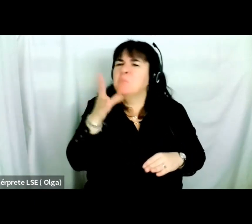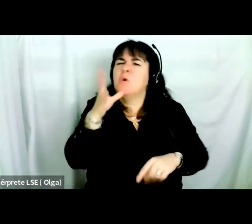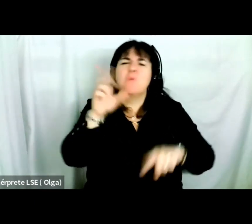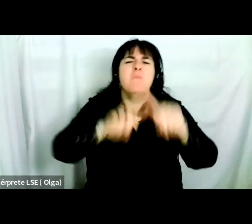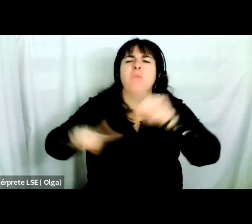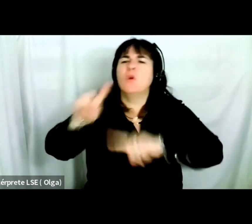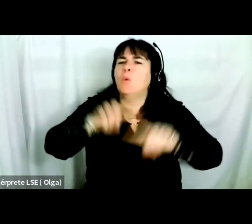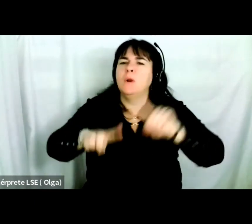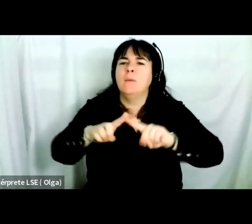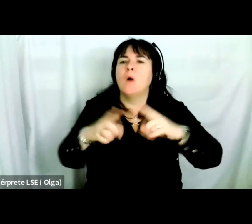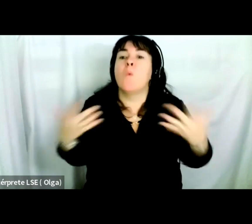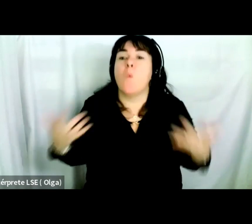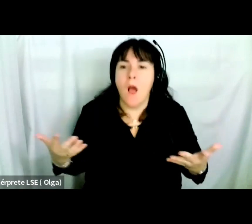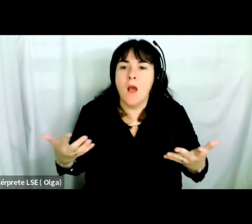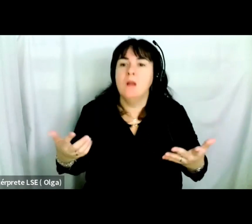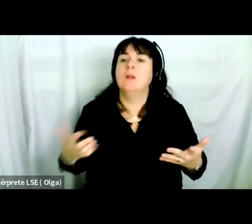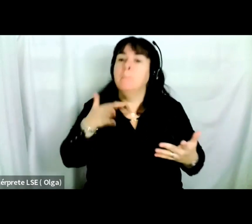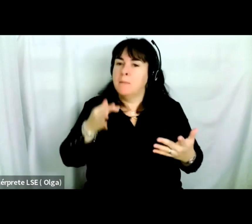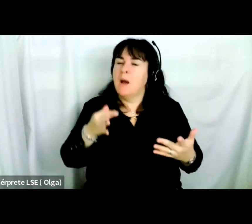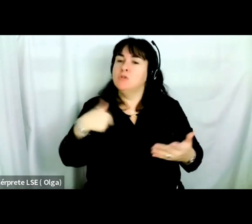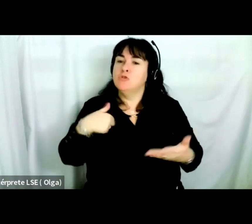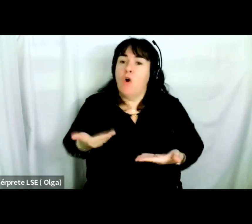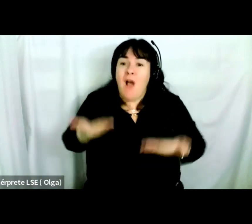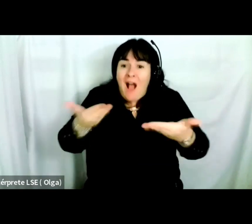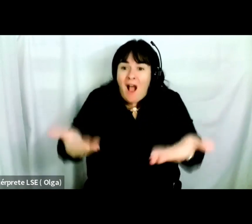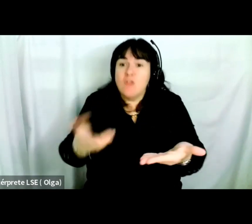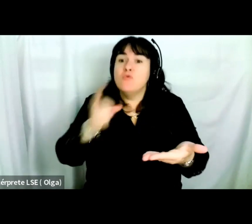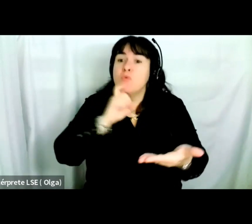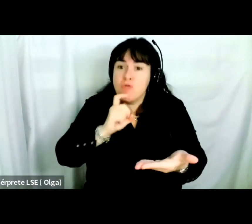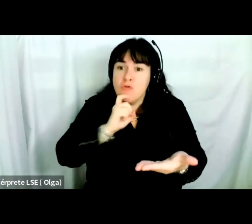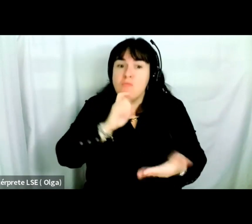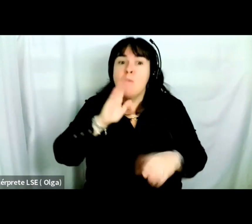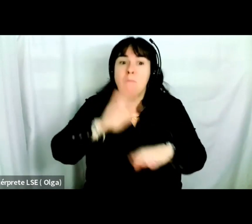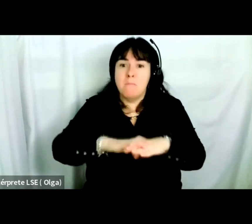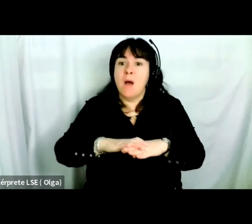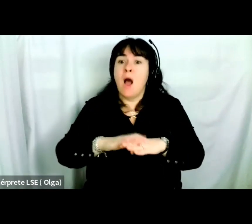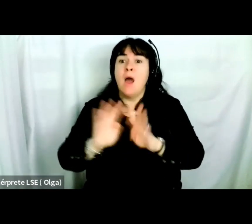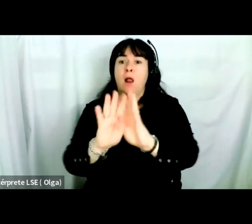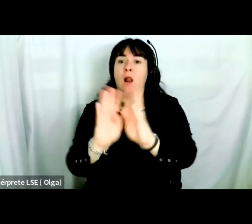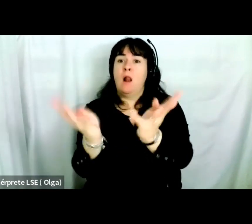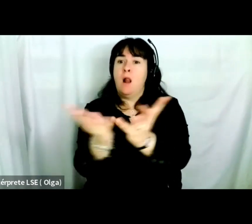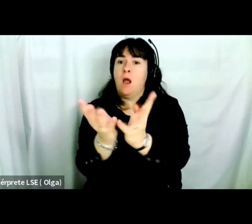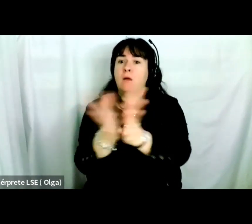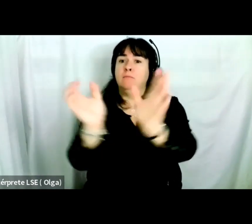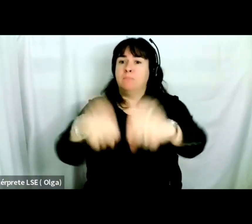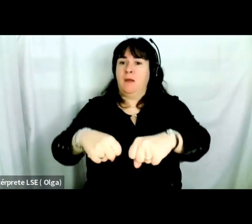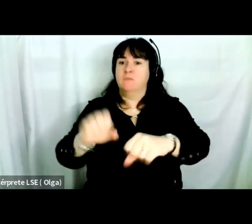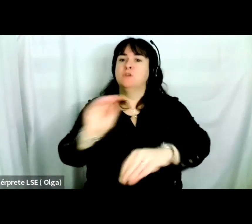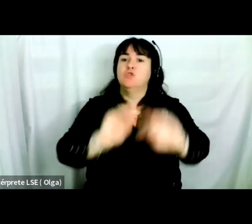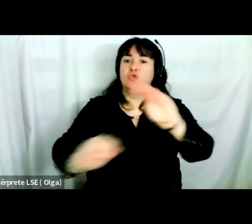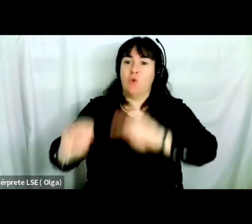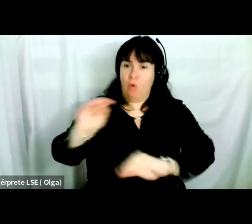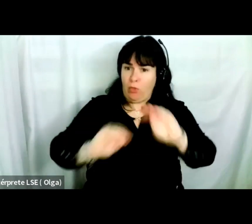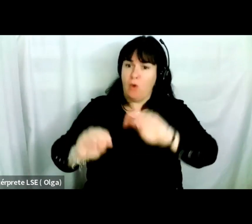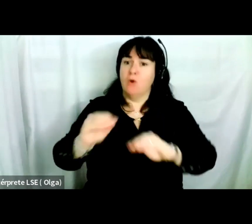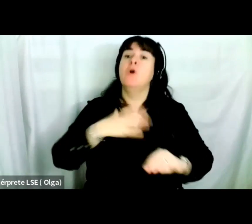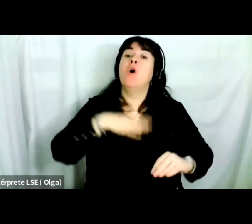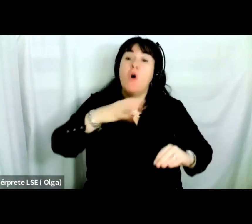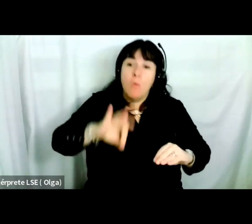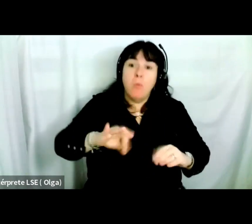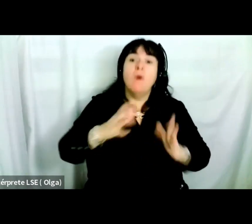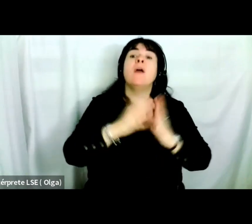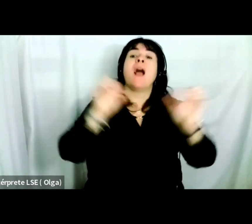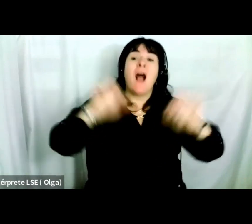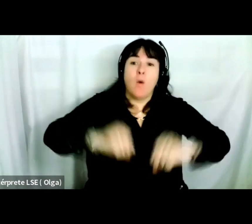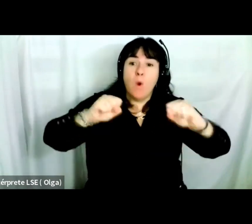que hay y cómo tenemos que ayudar para que se solucione. Que pueda haber un acuerdo o puede